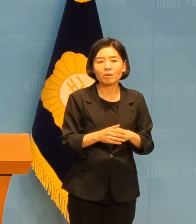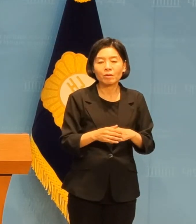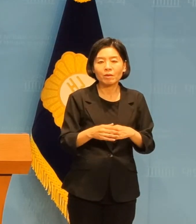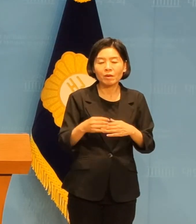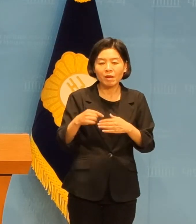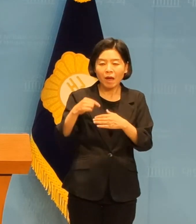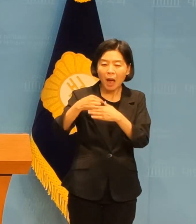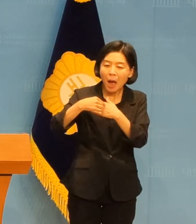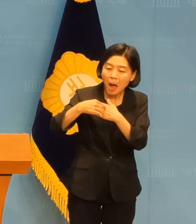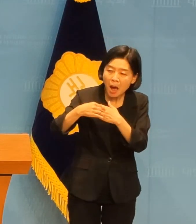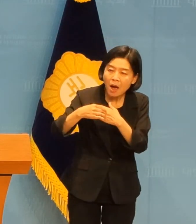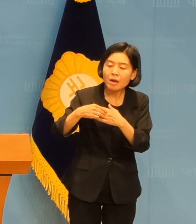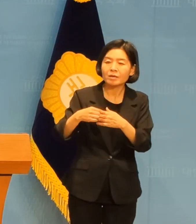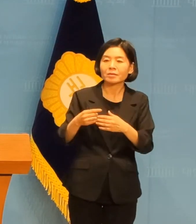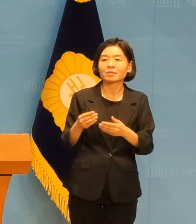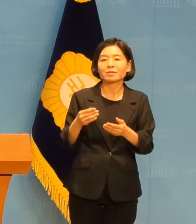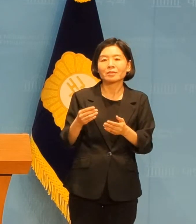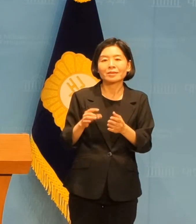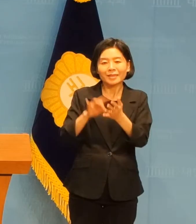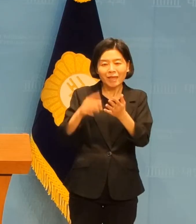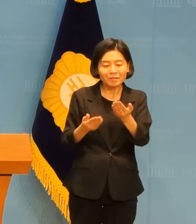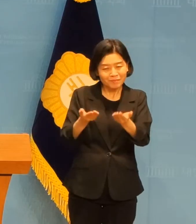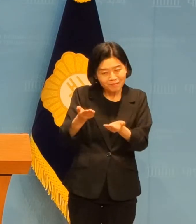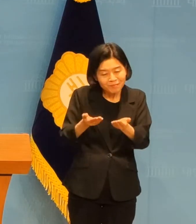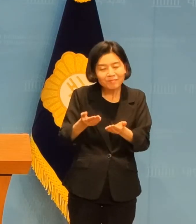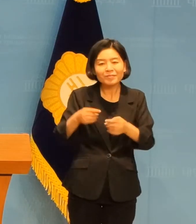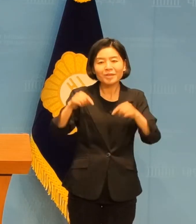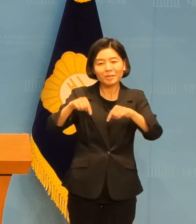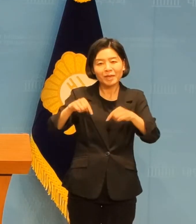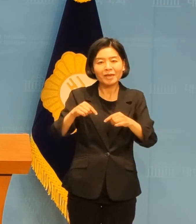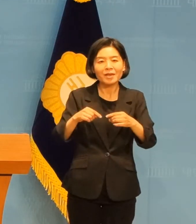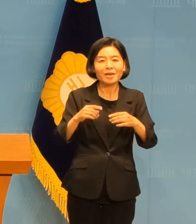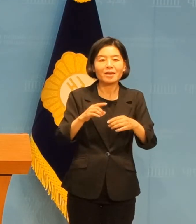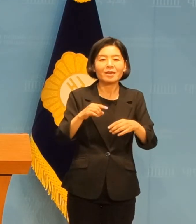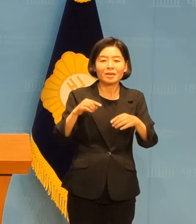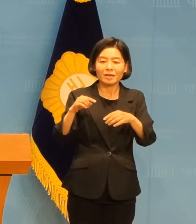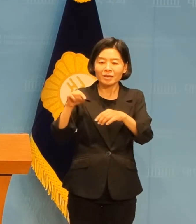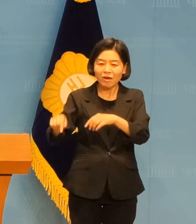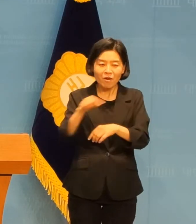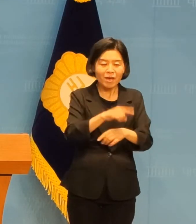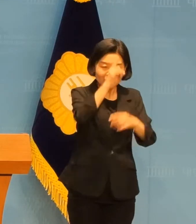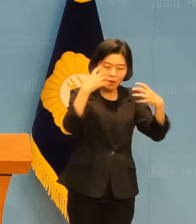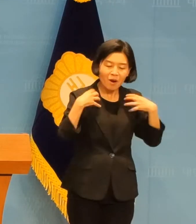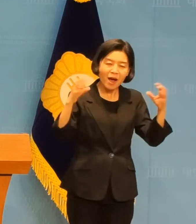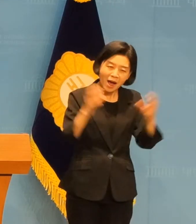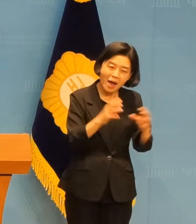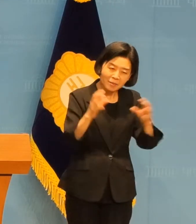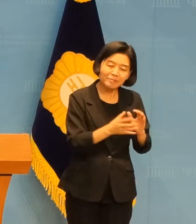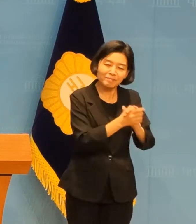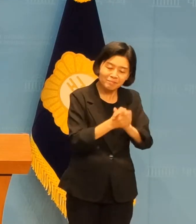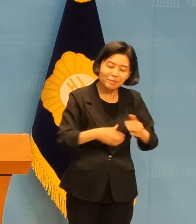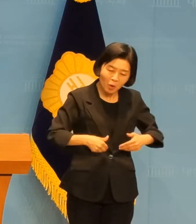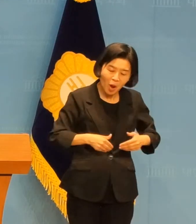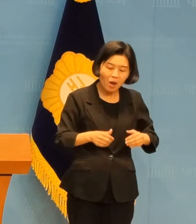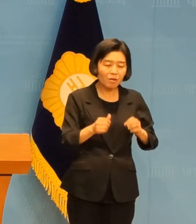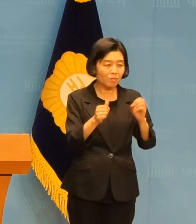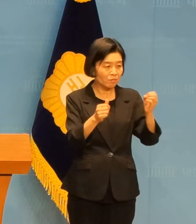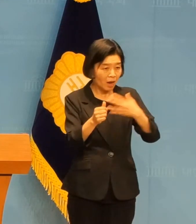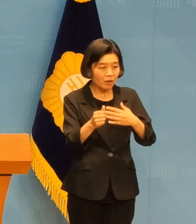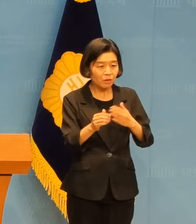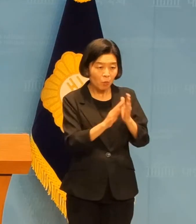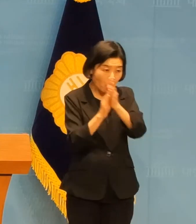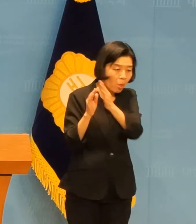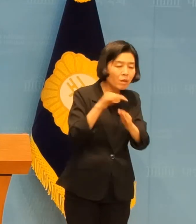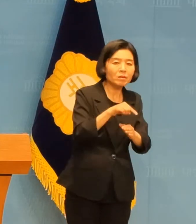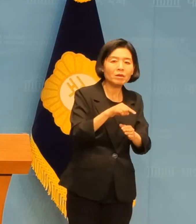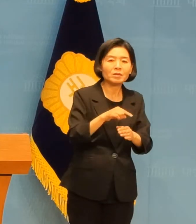앞에서는 관세 협상 여야정 협의체를 얘기하더니 뒤에선 모든 책임을 정부에 돌리고 있는 것은 국민의힘